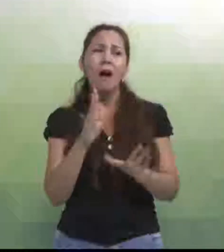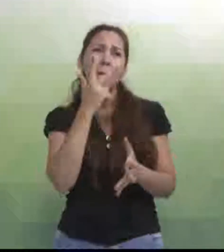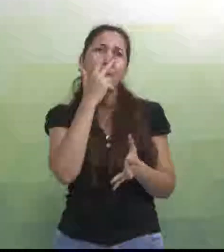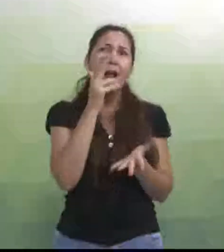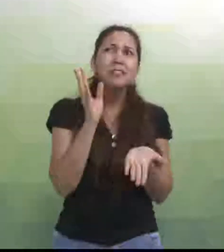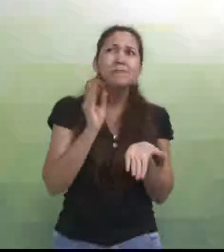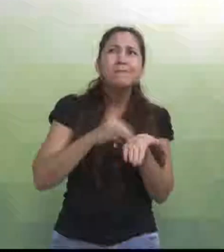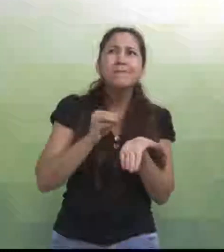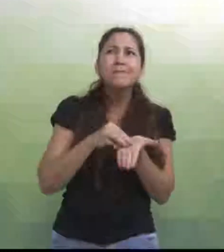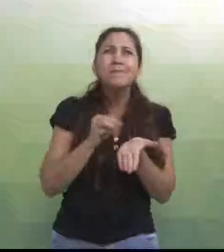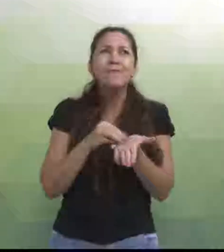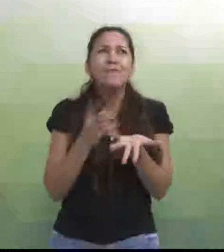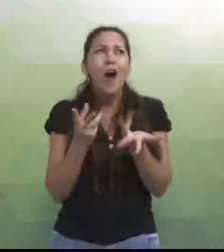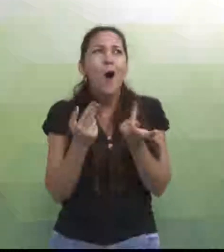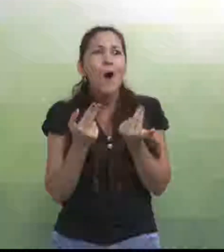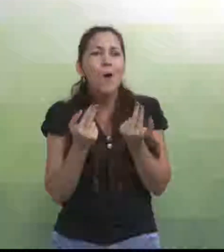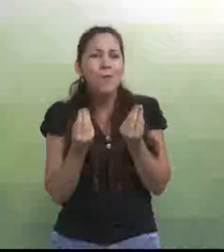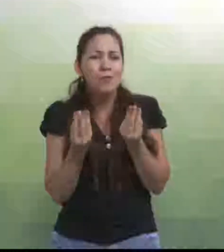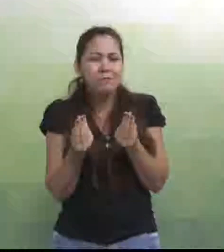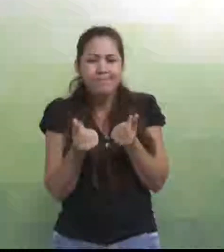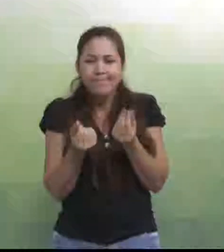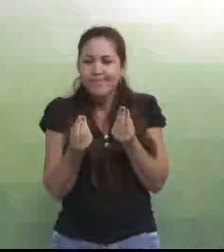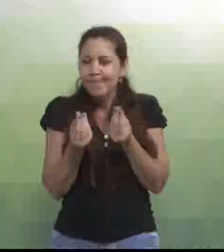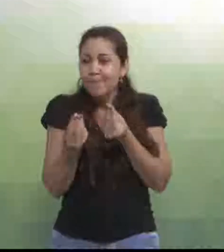ainda falta uma metodologia,